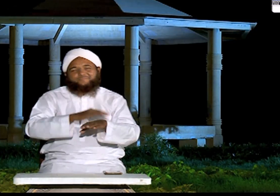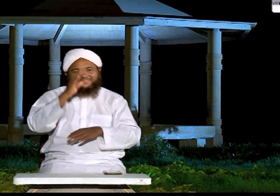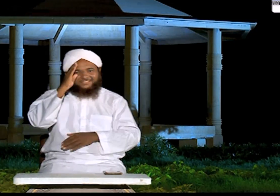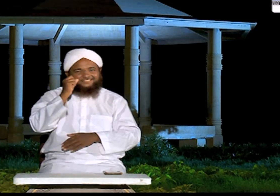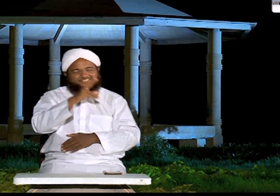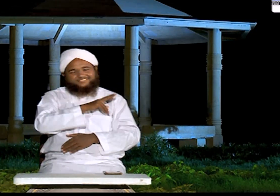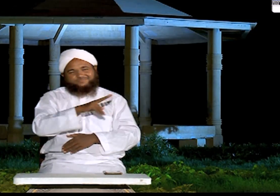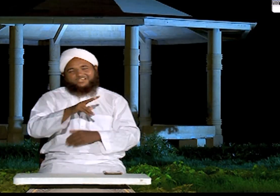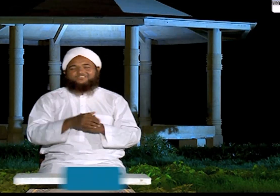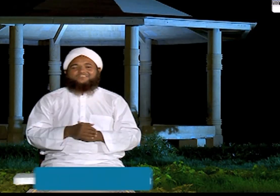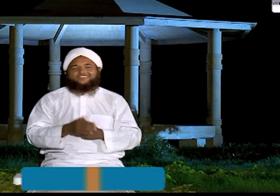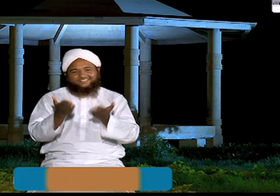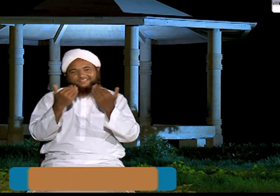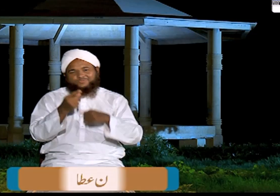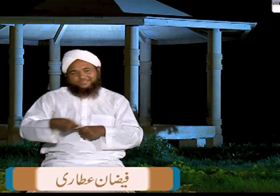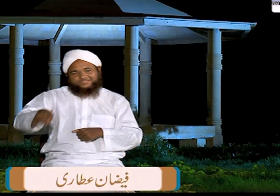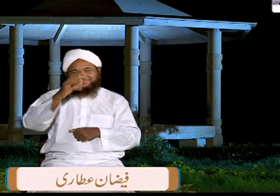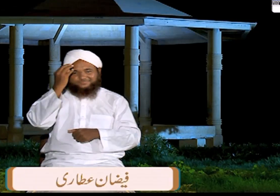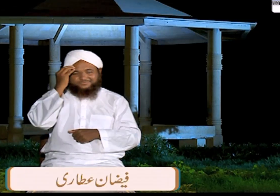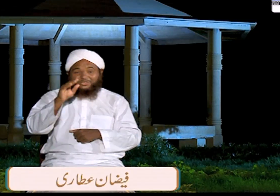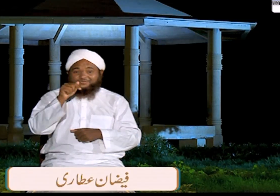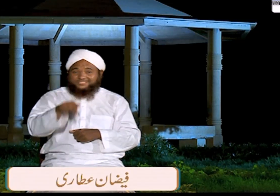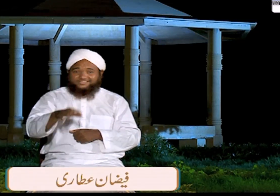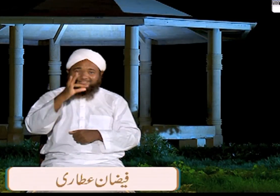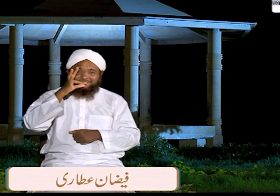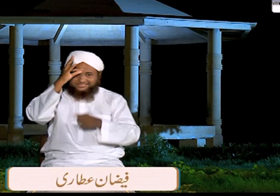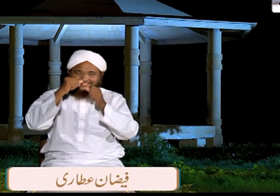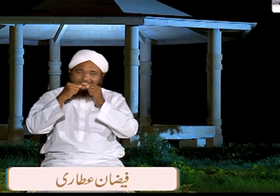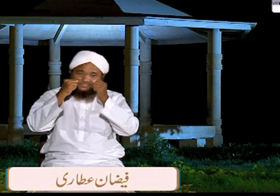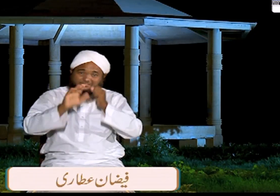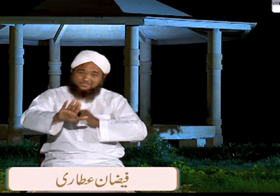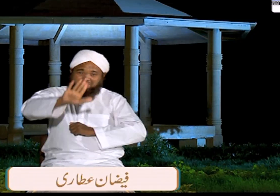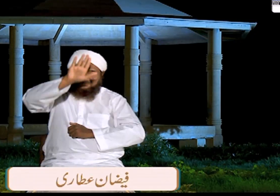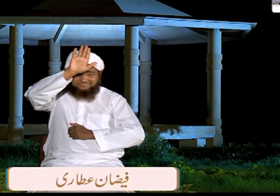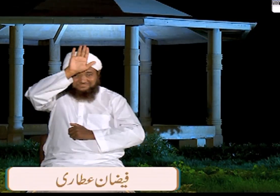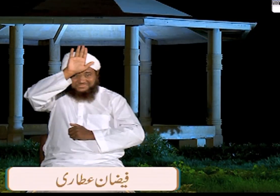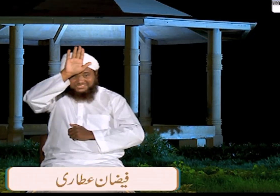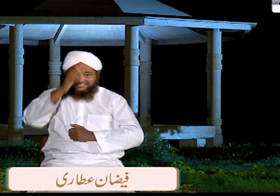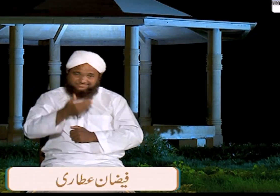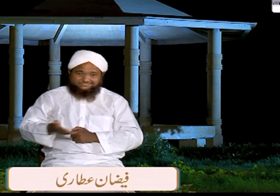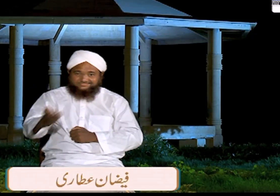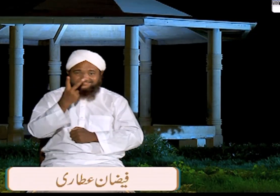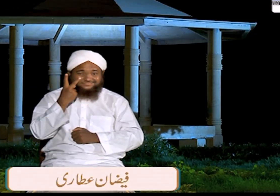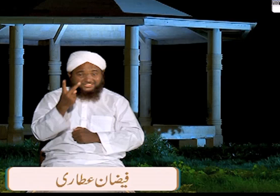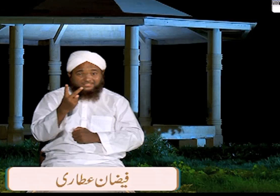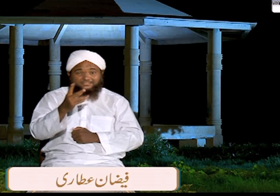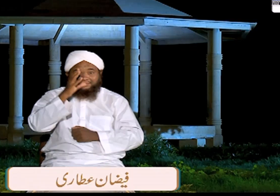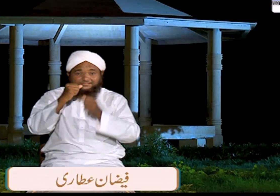ہمارے پیارے آقا صلی اللہ علیہ وآلہ وسلم کی یہ شان معلوم ہوئی کہ حضور کا ذکر اور آمد کے